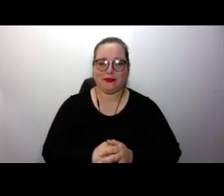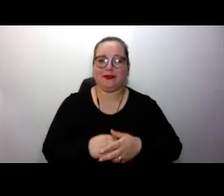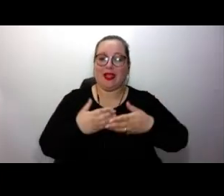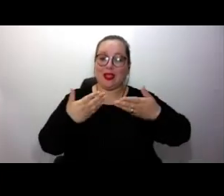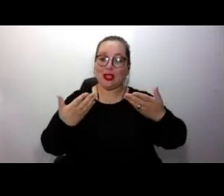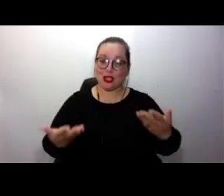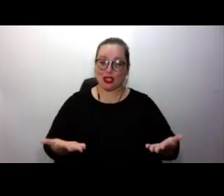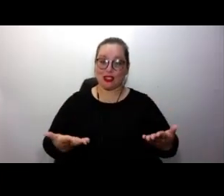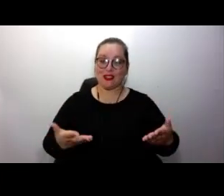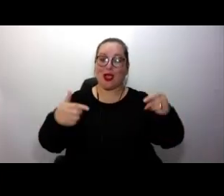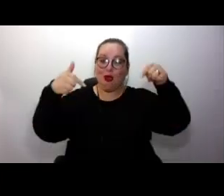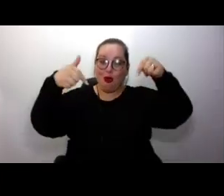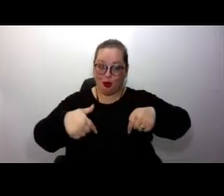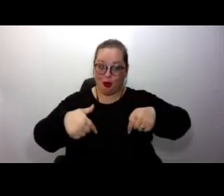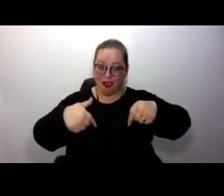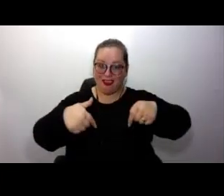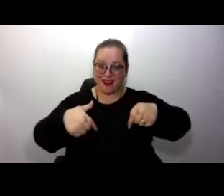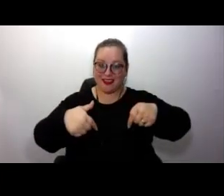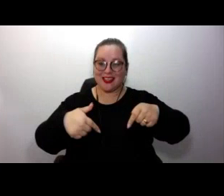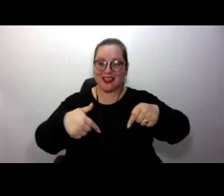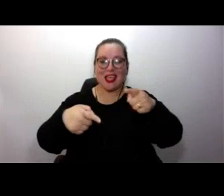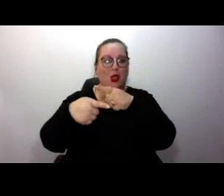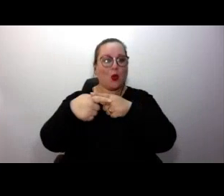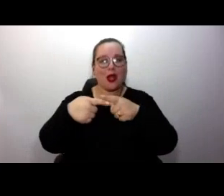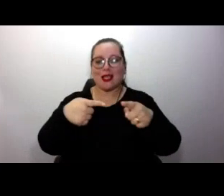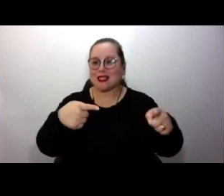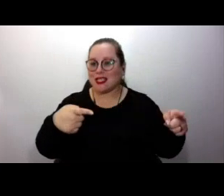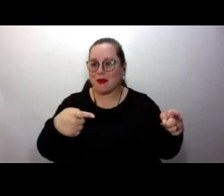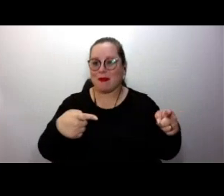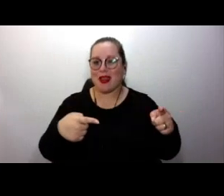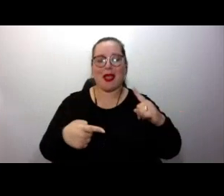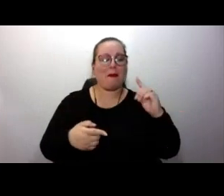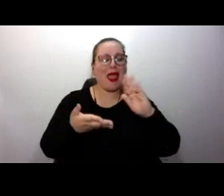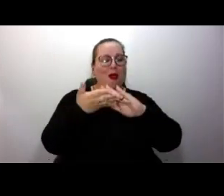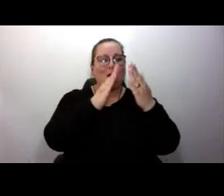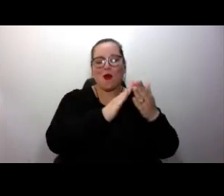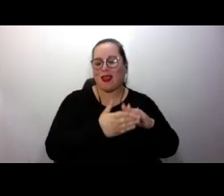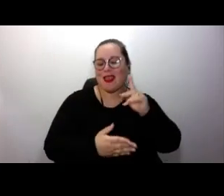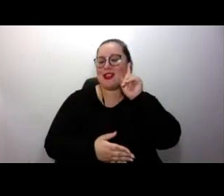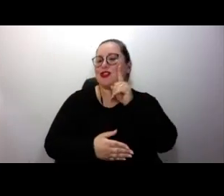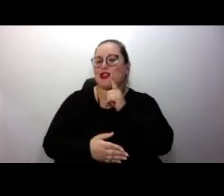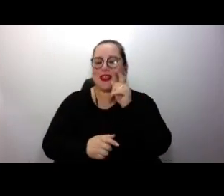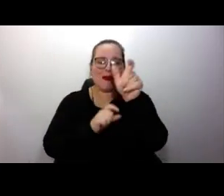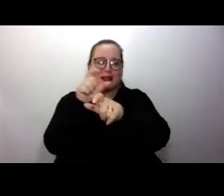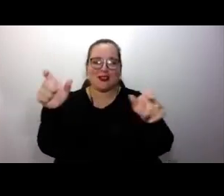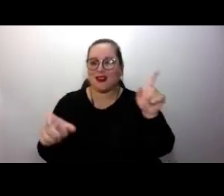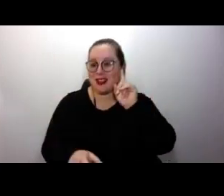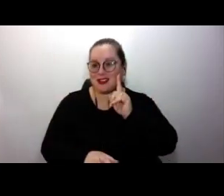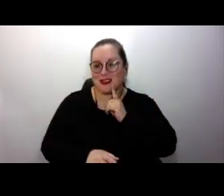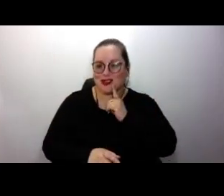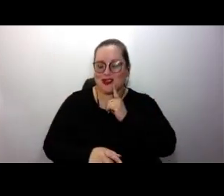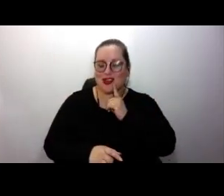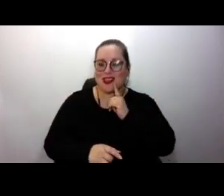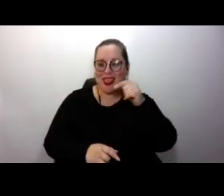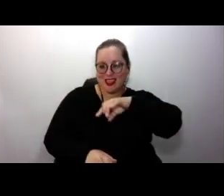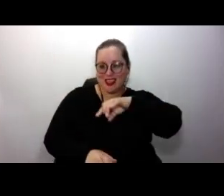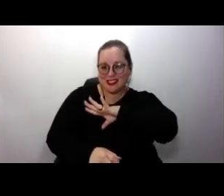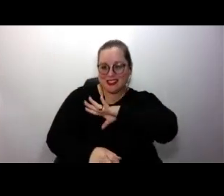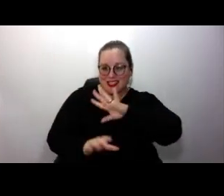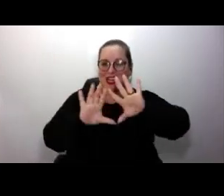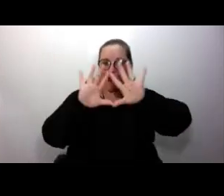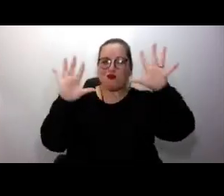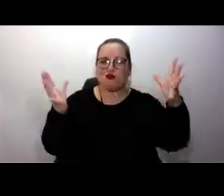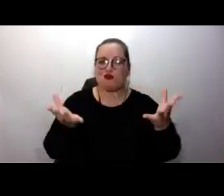Entonces, estamos hoy día en una semana que para la comunidad sorda, para las personas sordas de Chile y el